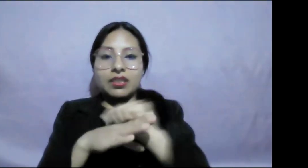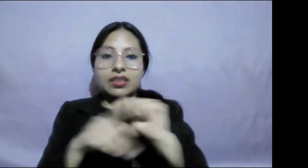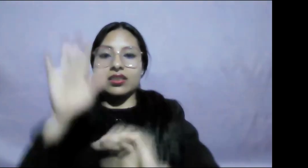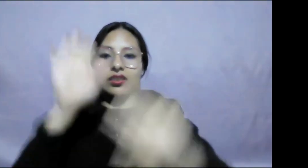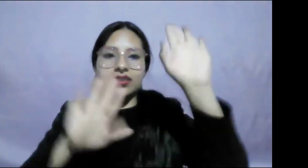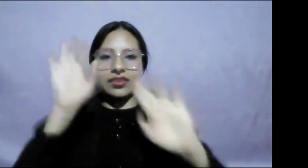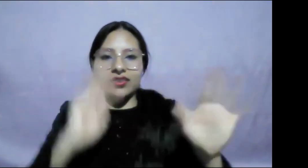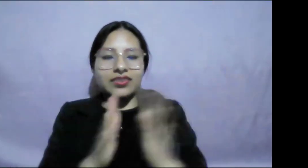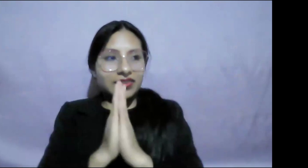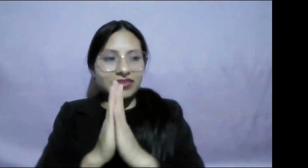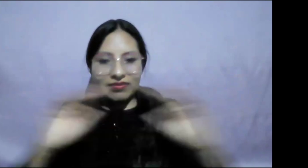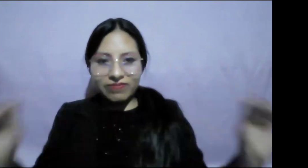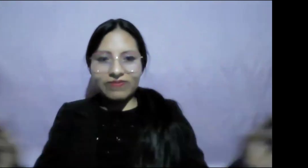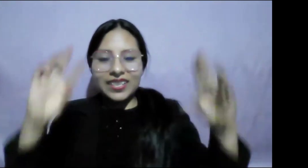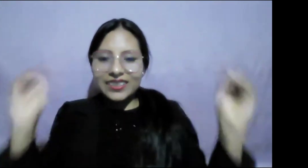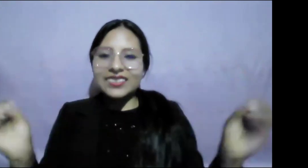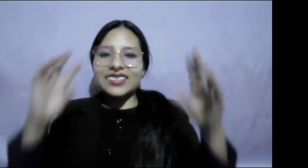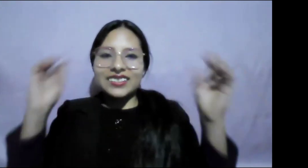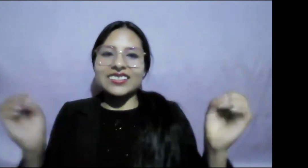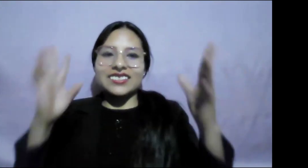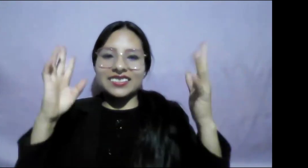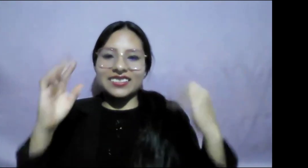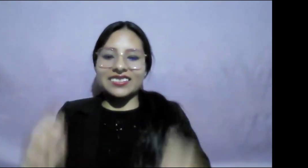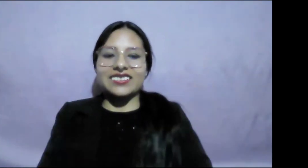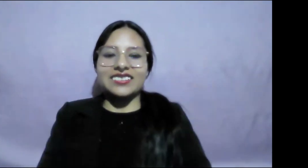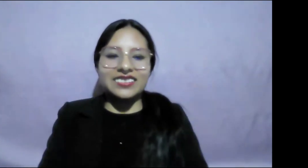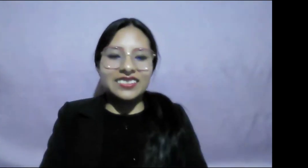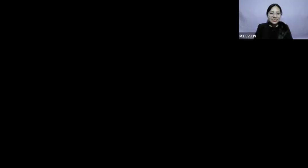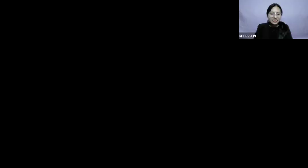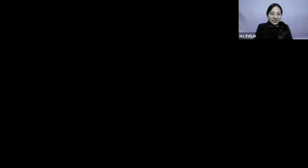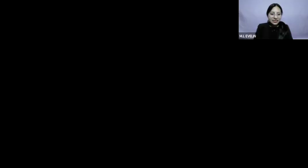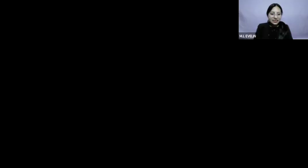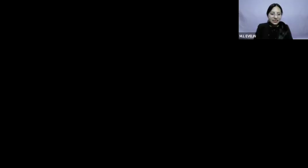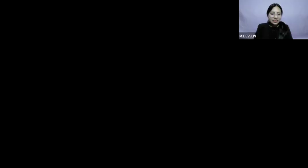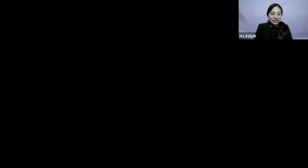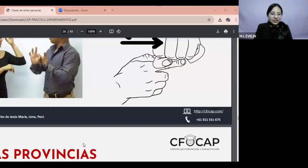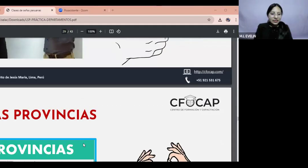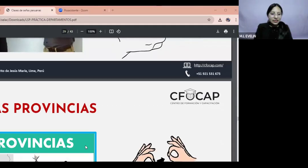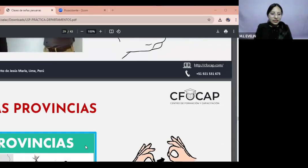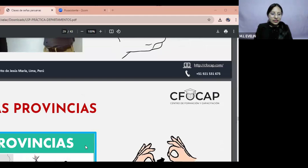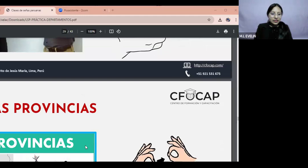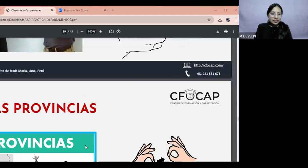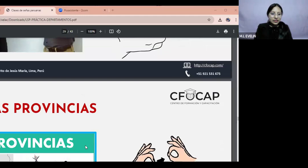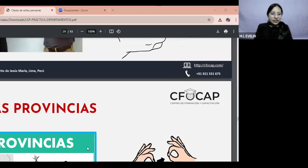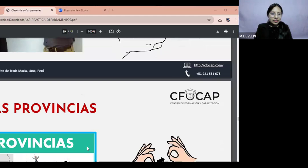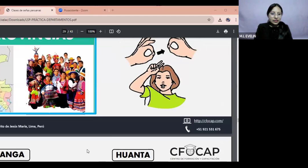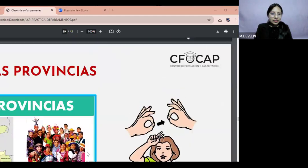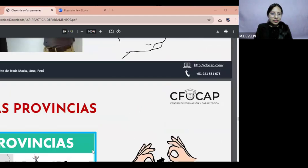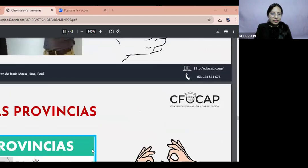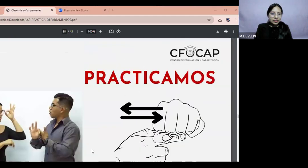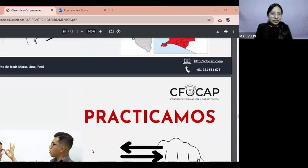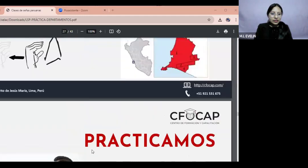Bravo Muy bien excelente Entonces vamos a practicar vamos a